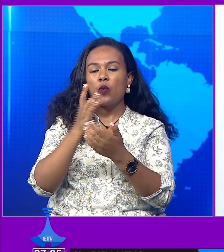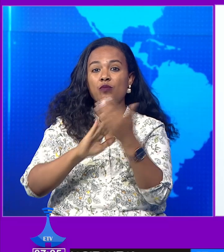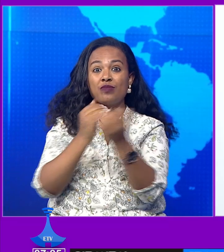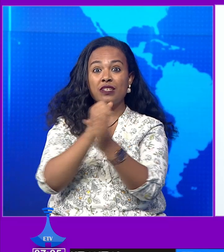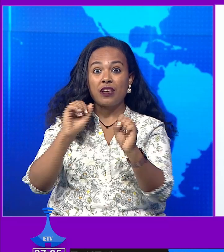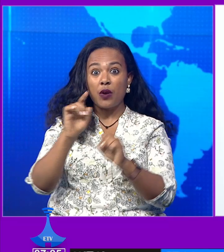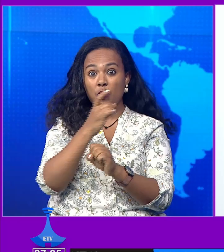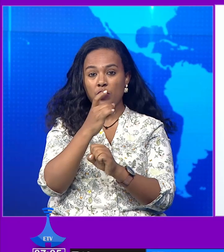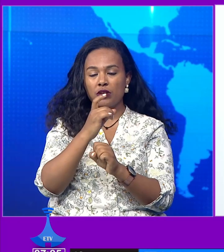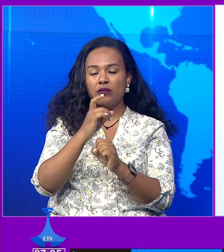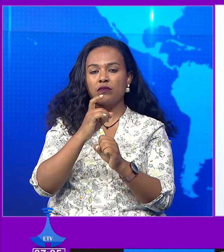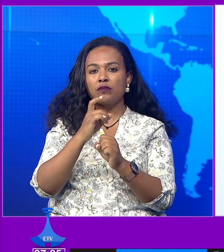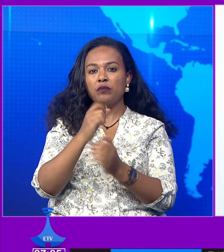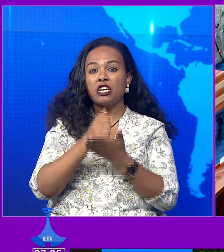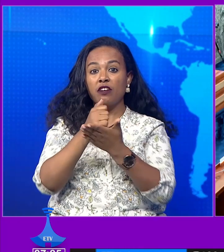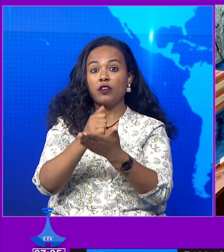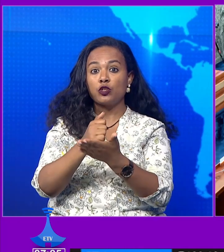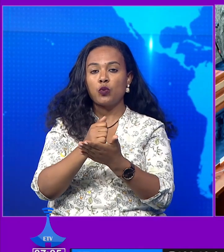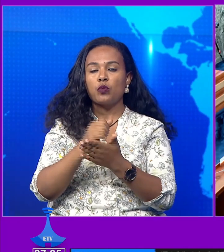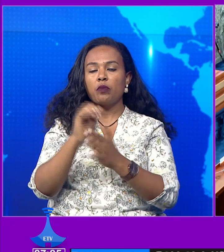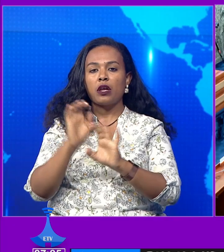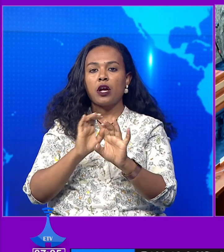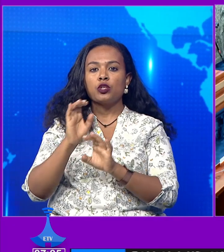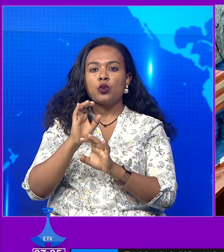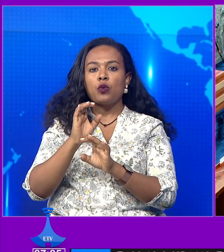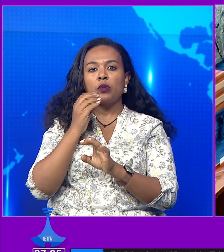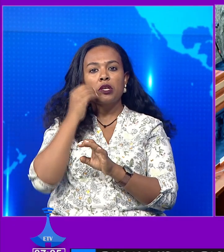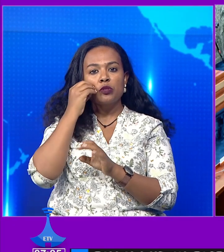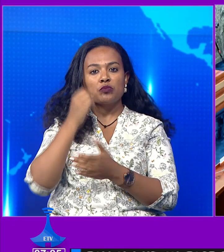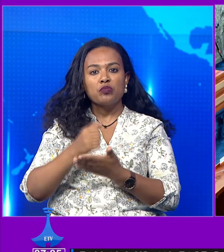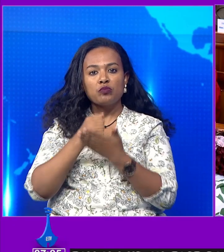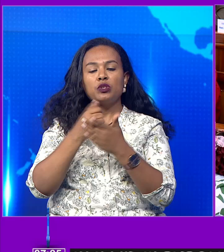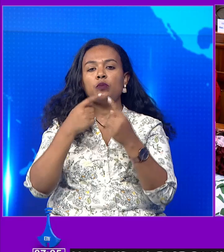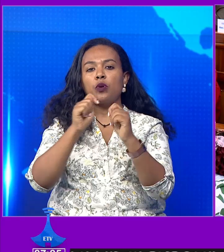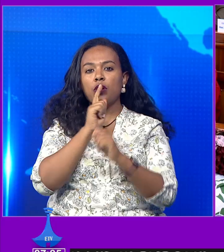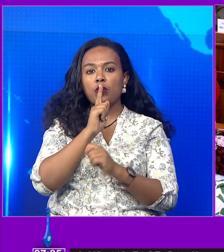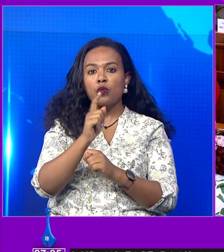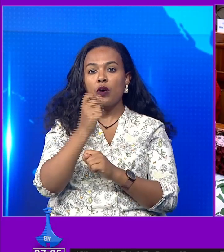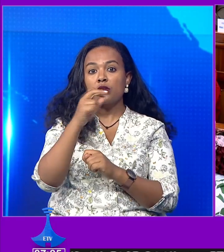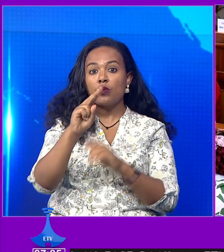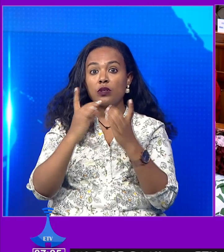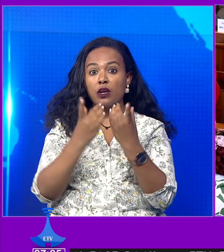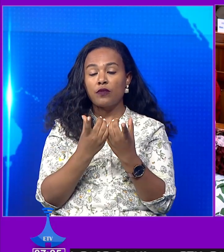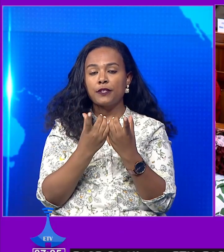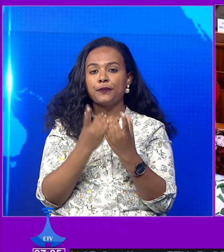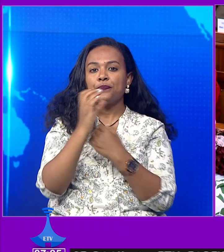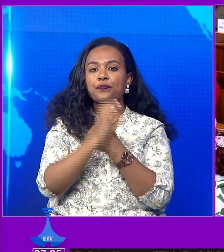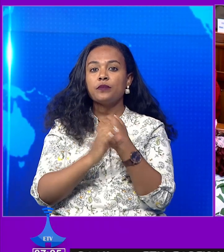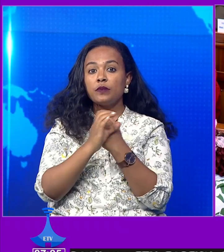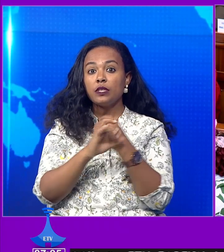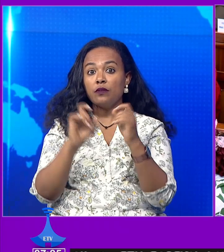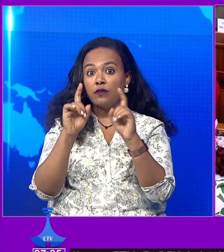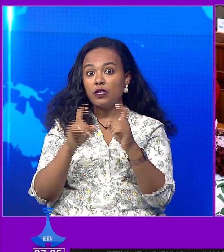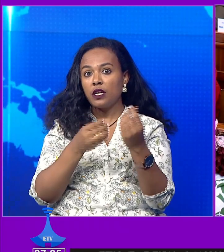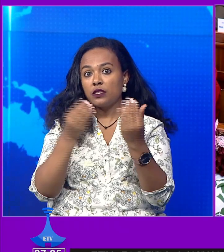ኖሯቸው ትምህርት ቤታቸውን ቤት በሚሰሩ ጊዜ እንትን እንዲያደርጉ ለማድረግ እየሞከርን የ12ኛ ክፍል ሀገር አቀፍ ፈተና